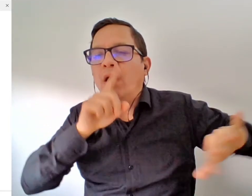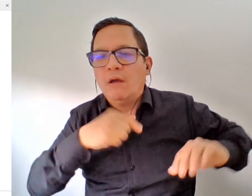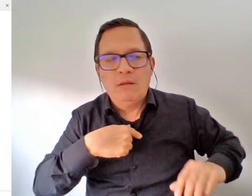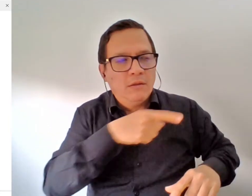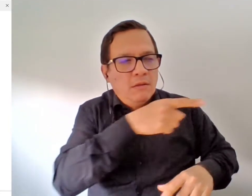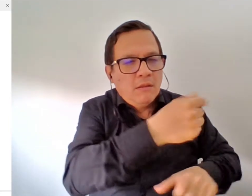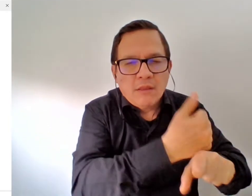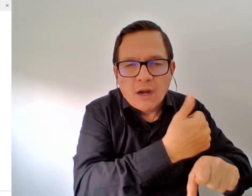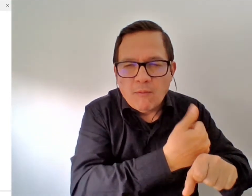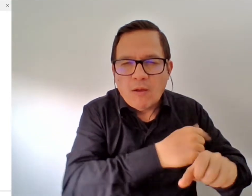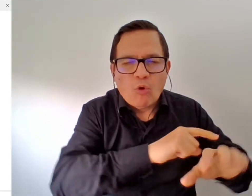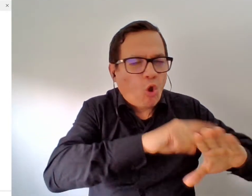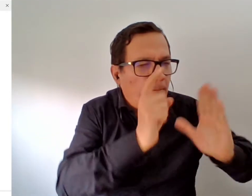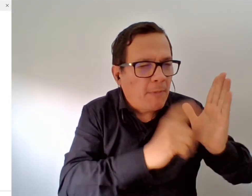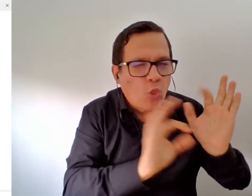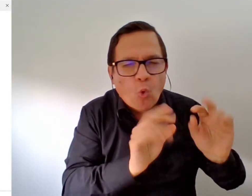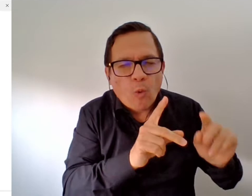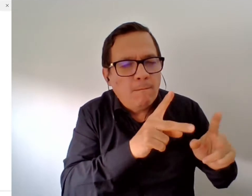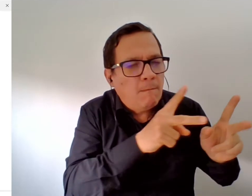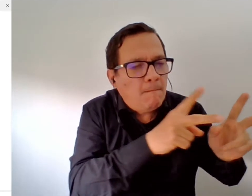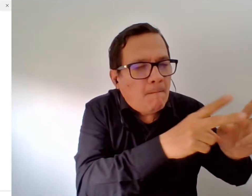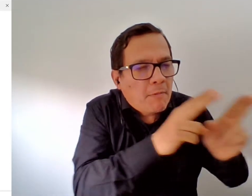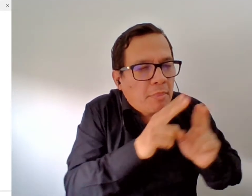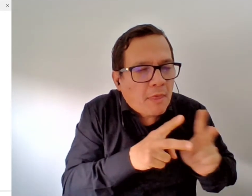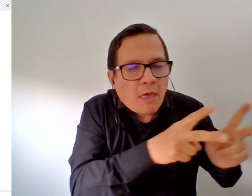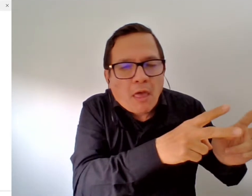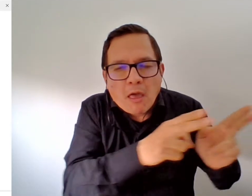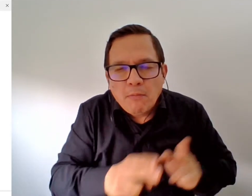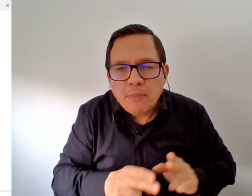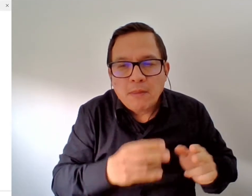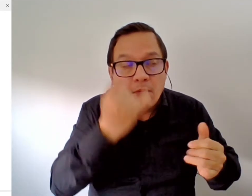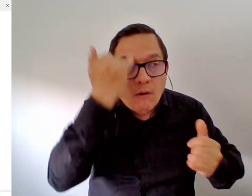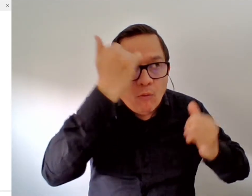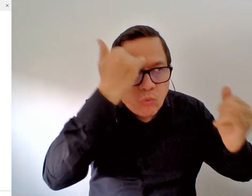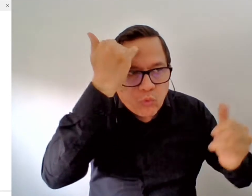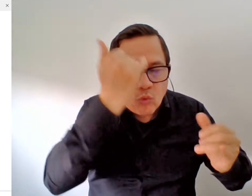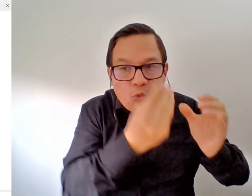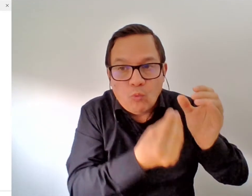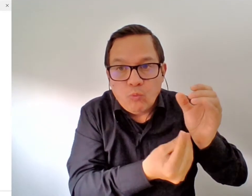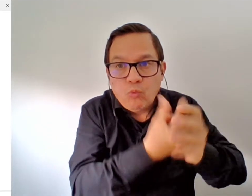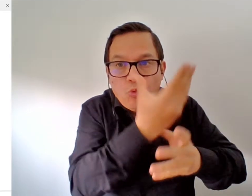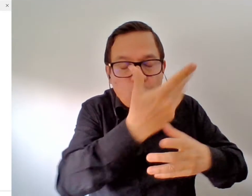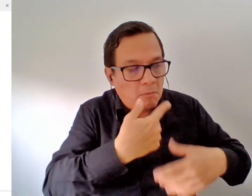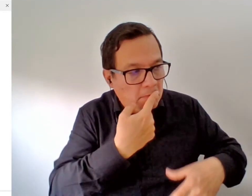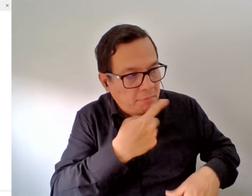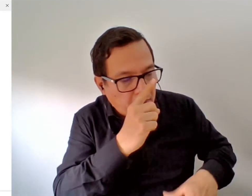obra, trabajo, documento o invención realizado por otra persona.